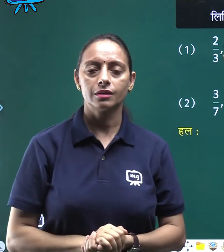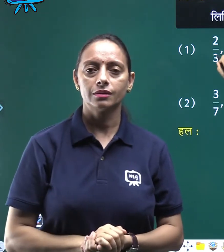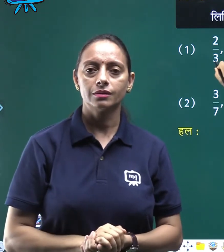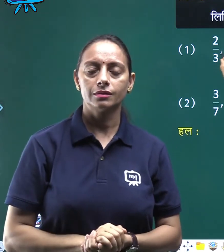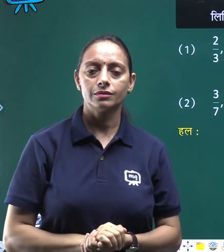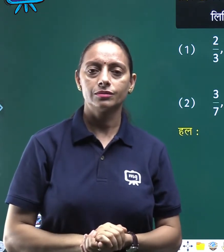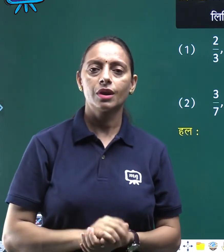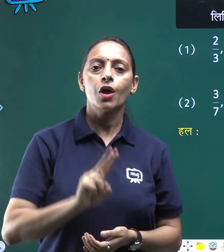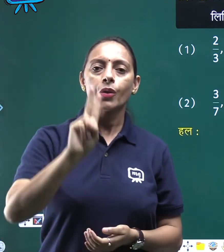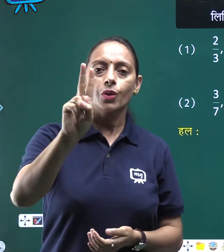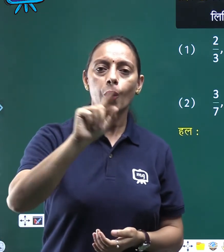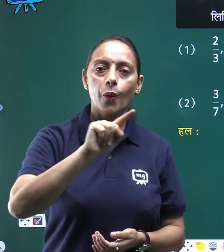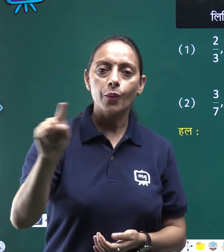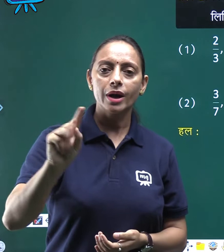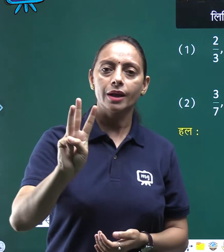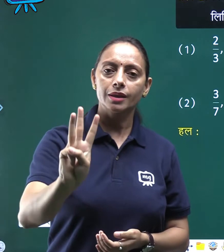दो बटा तीन।